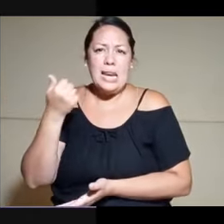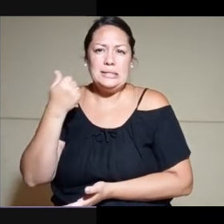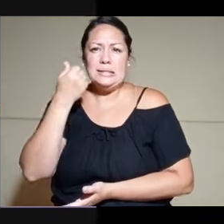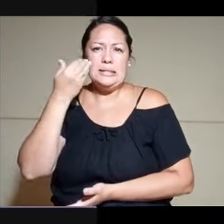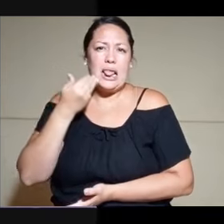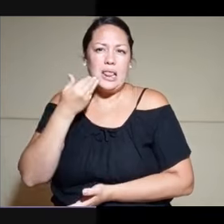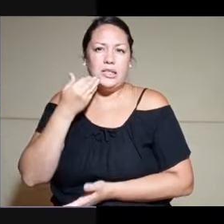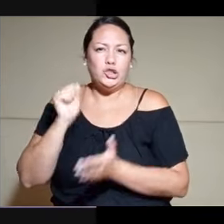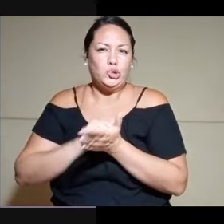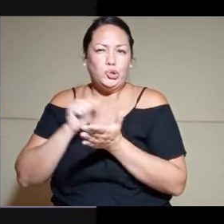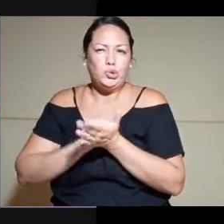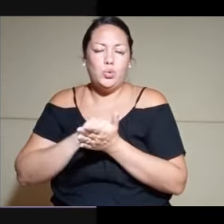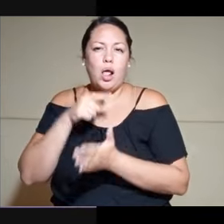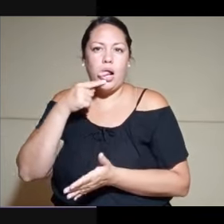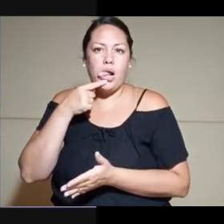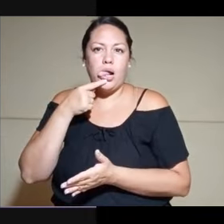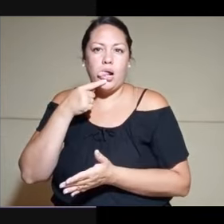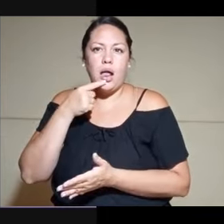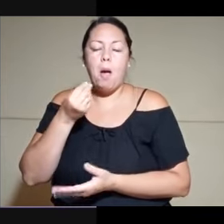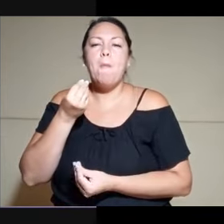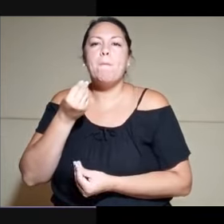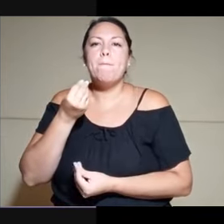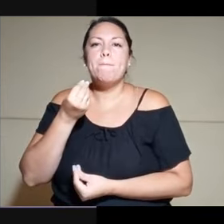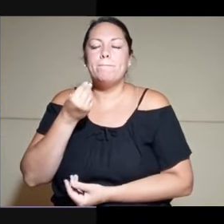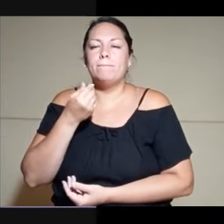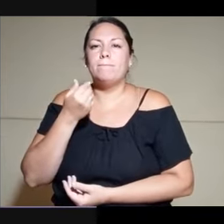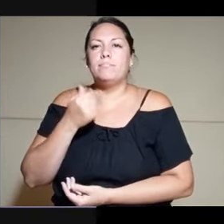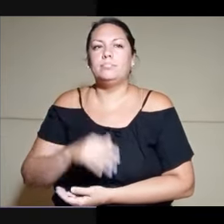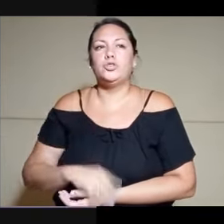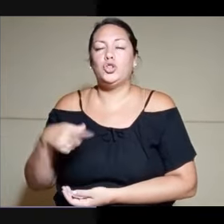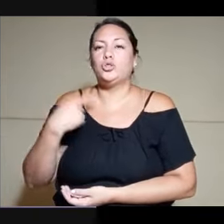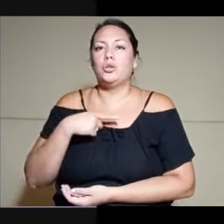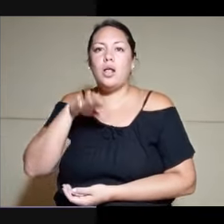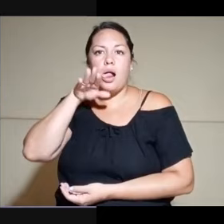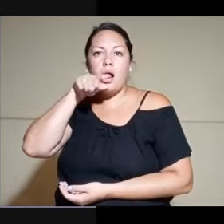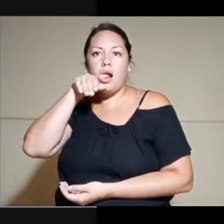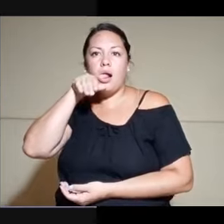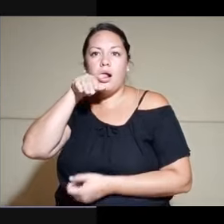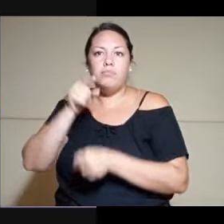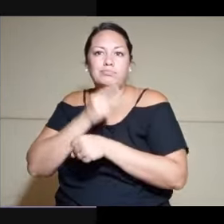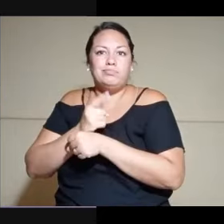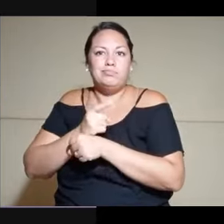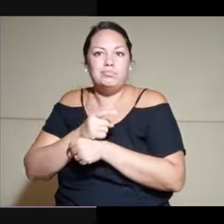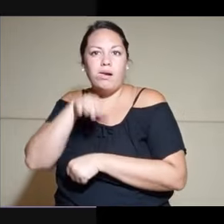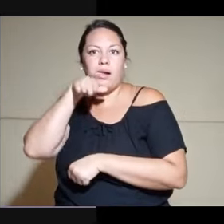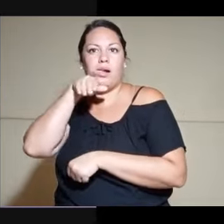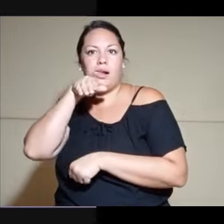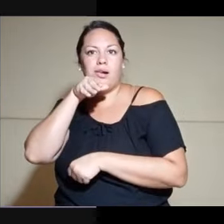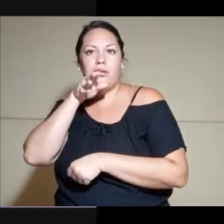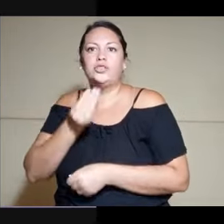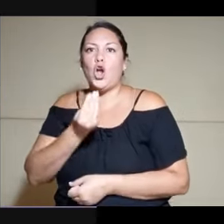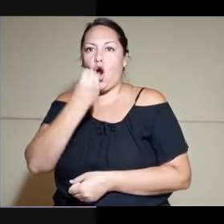Una parálisis del nervio hipogloso, que es así como se llama la lesión de los nervios, parálisis, una lesión provoca